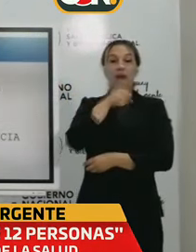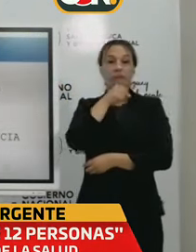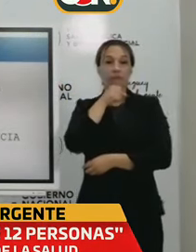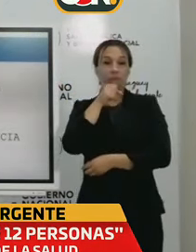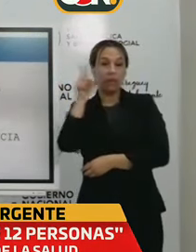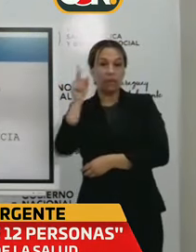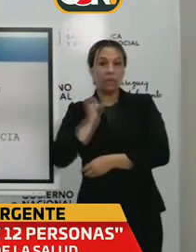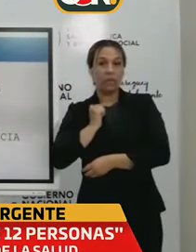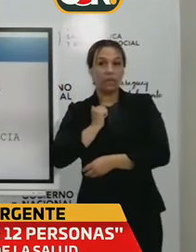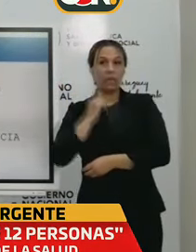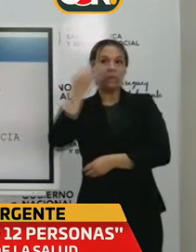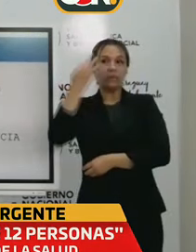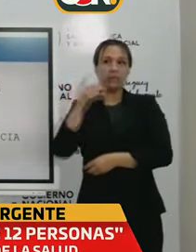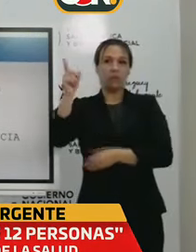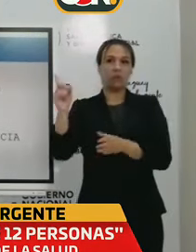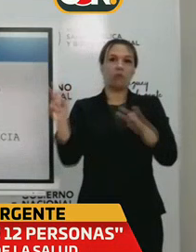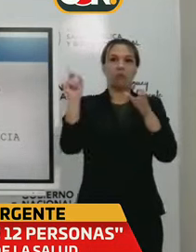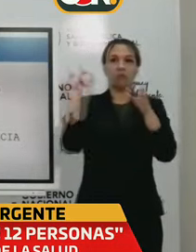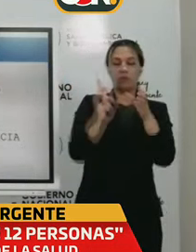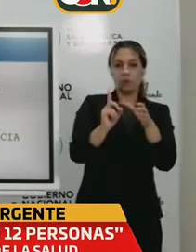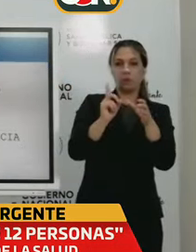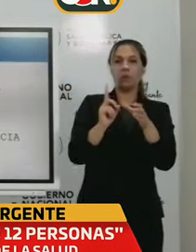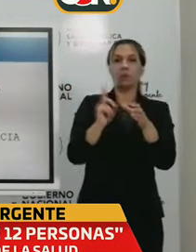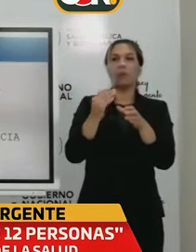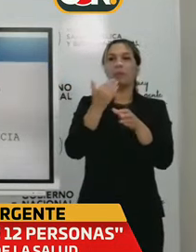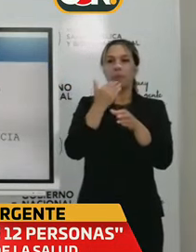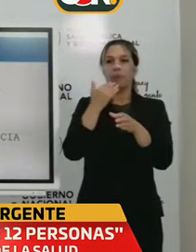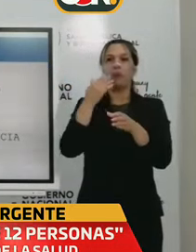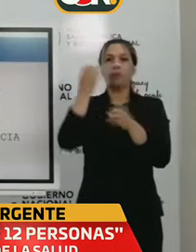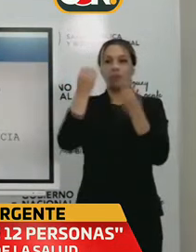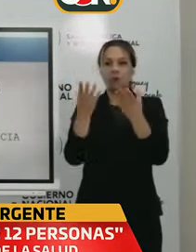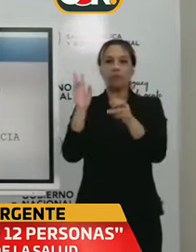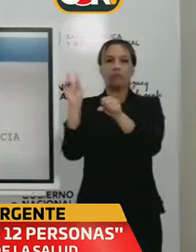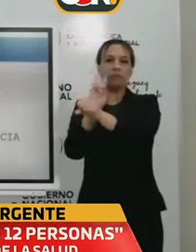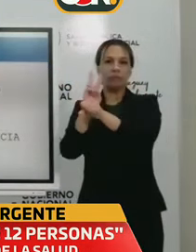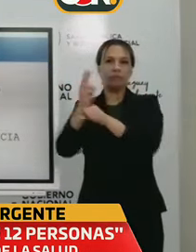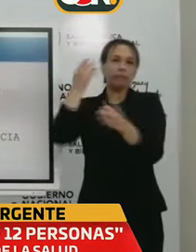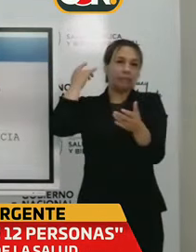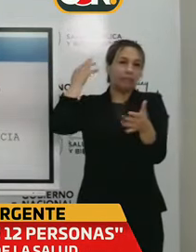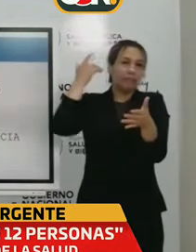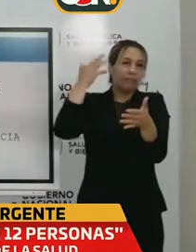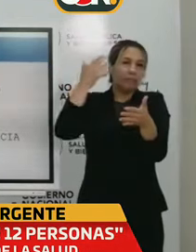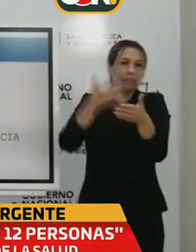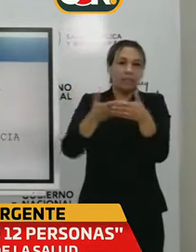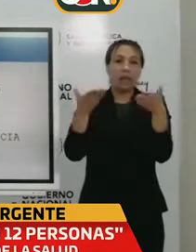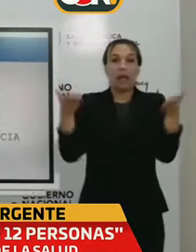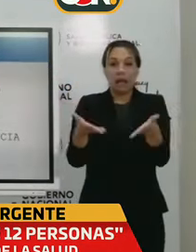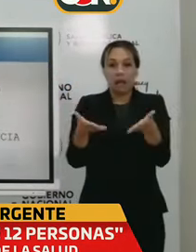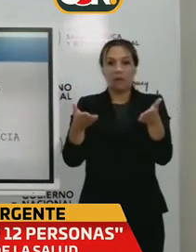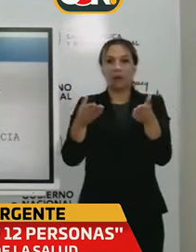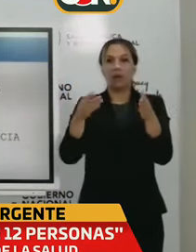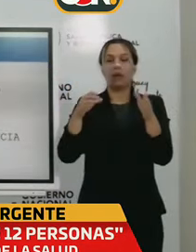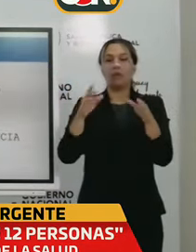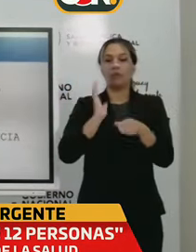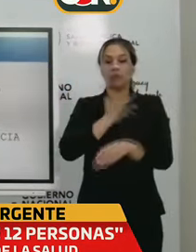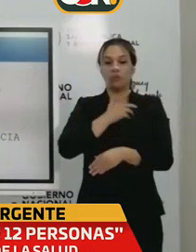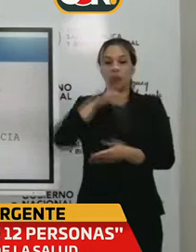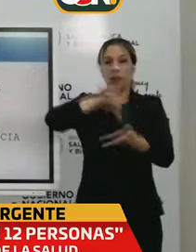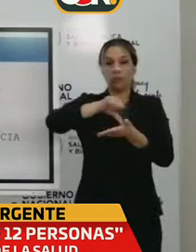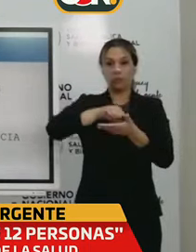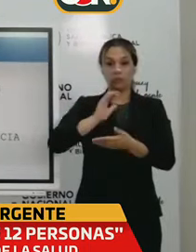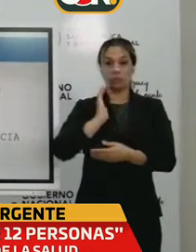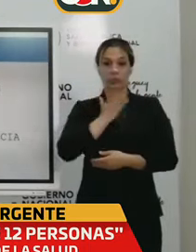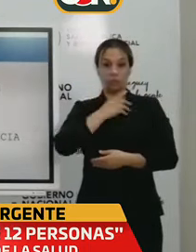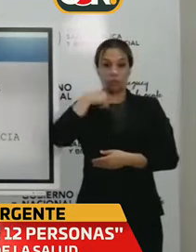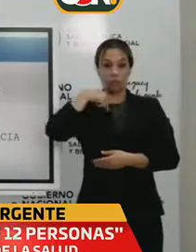Que probablemente va a compartir con nosotros, pero vamos, es a la que más tenemos que cuidarle, como lo venimos haciendo ahora, pero justo porque vamos a ir gente de Asunción, nosotros, que